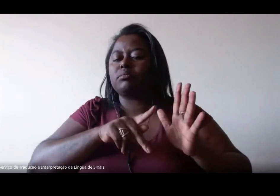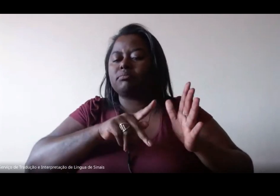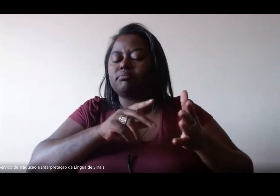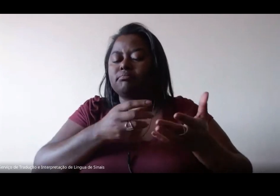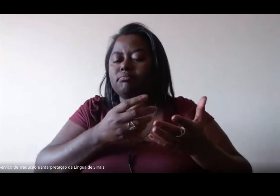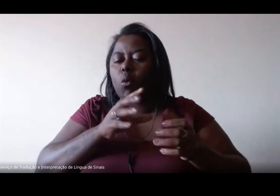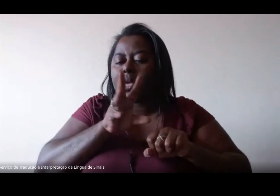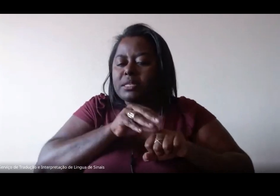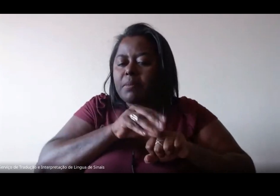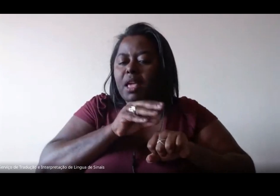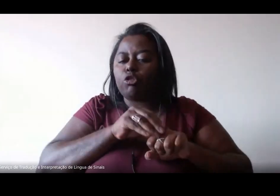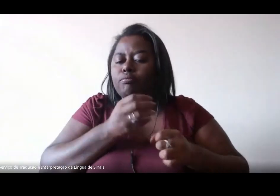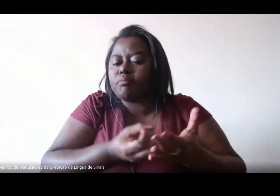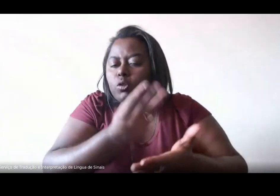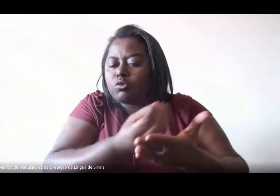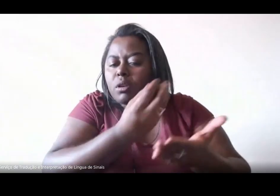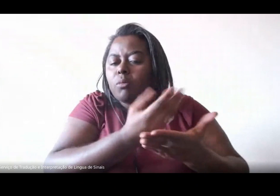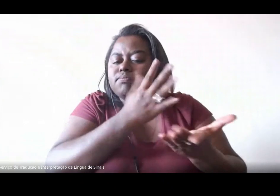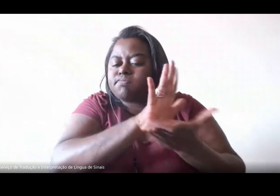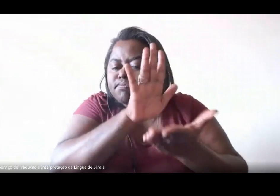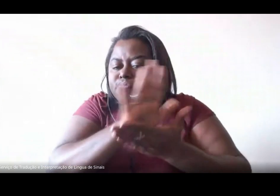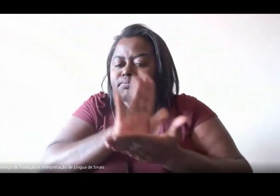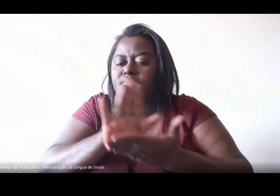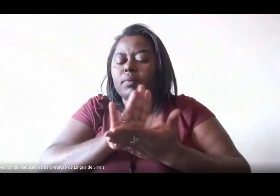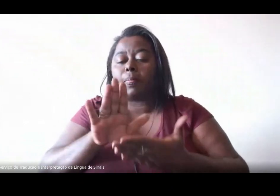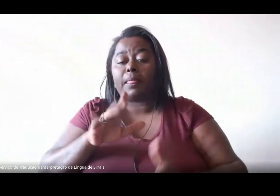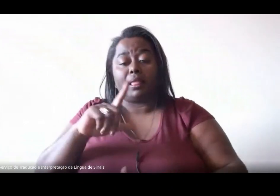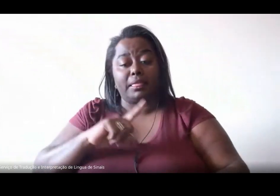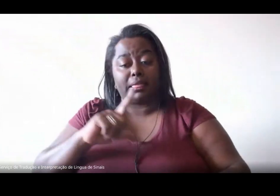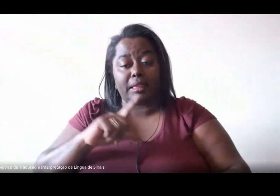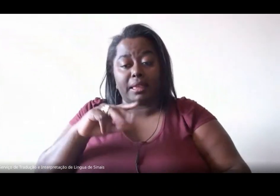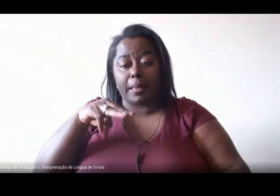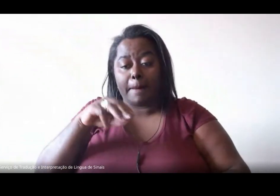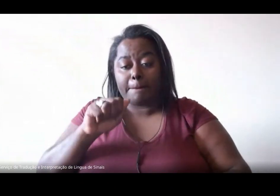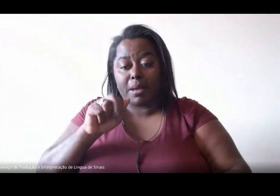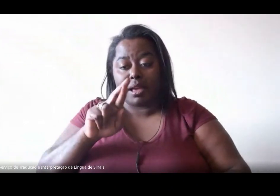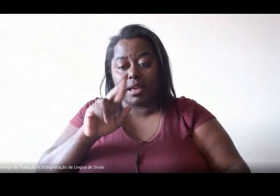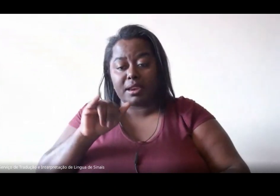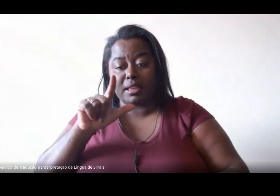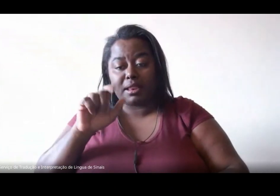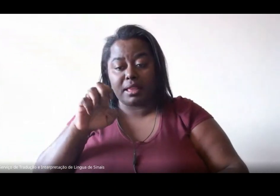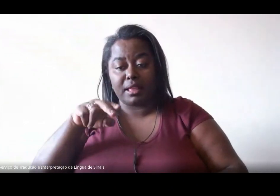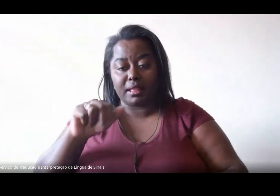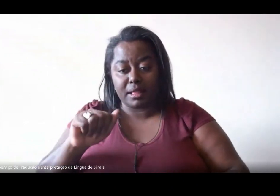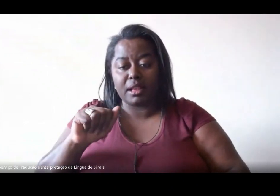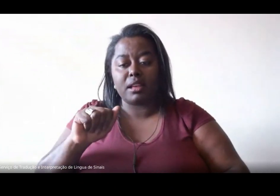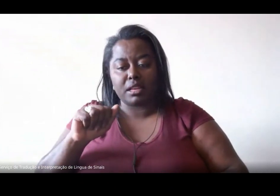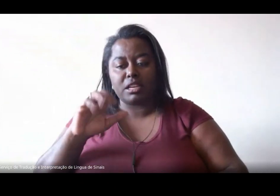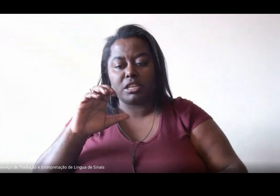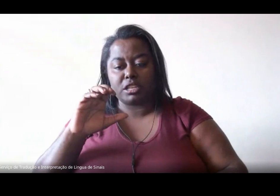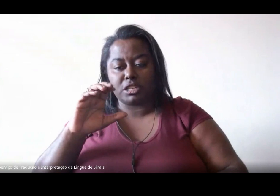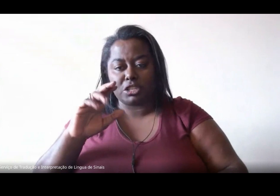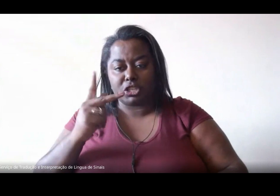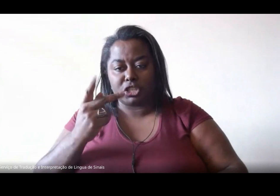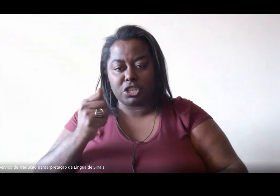e da ciência. Né? Um modelo que se a Marilena Chaui chamou esse modelo